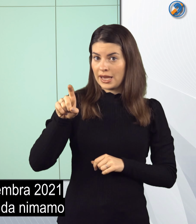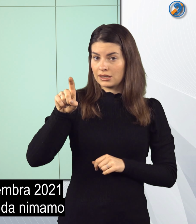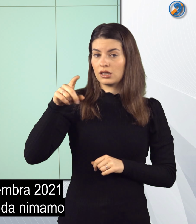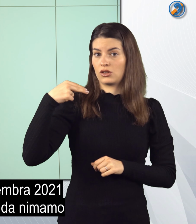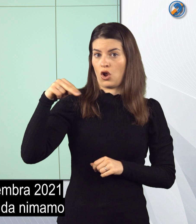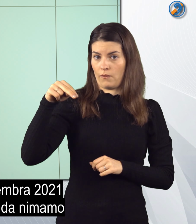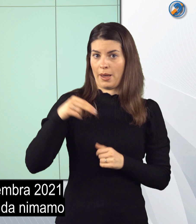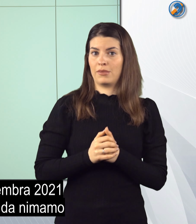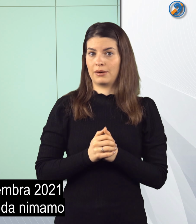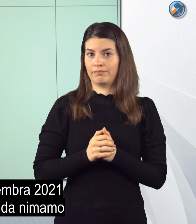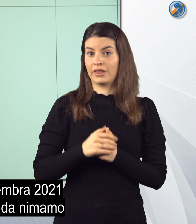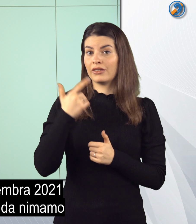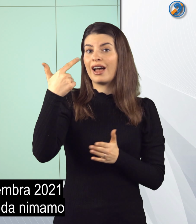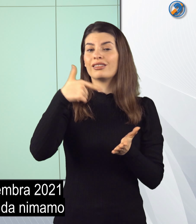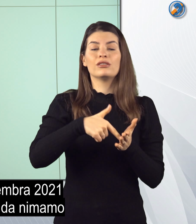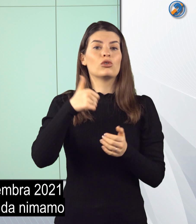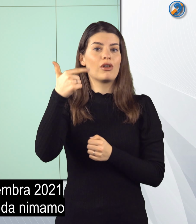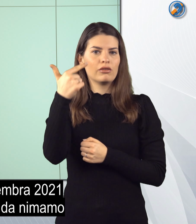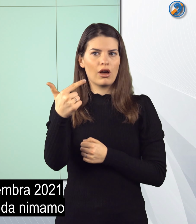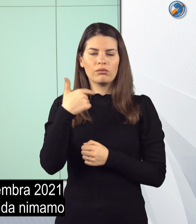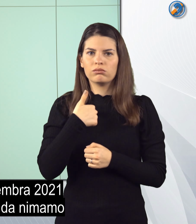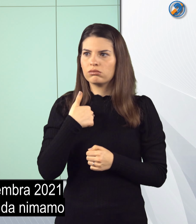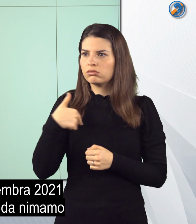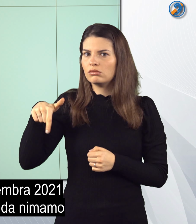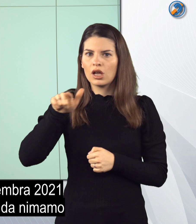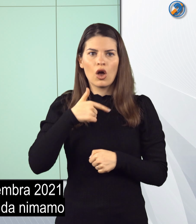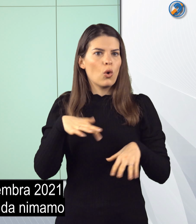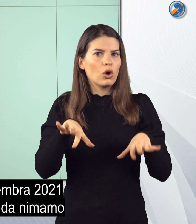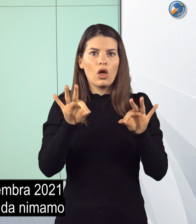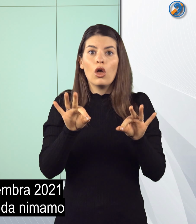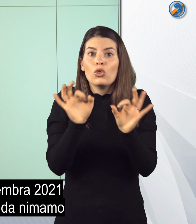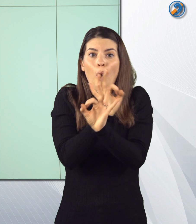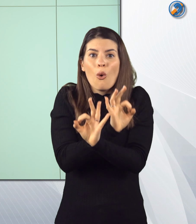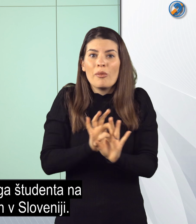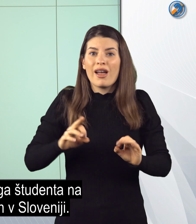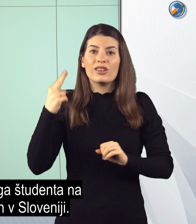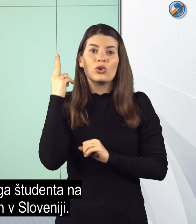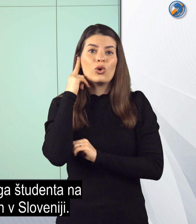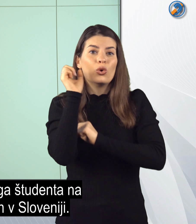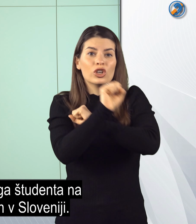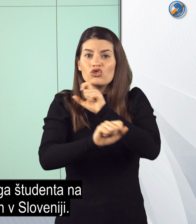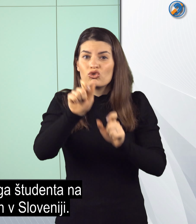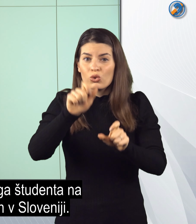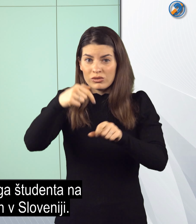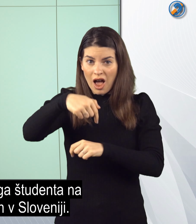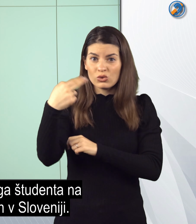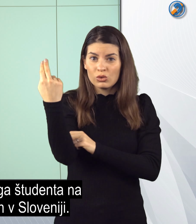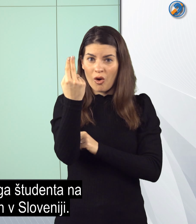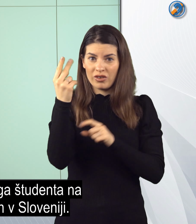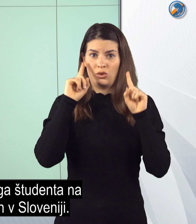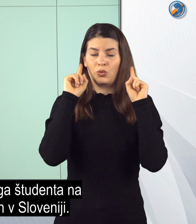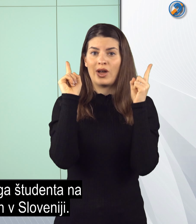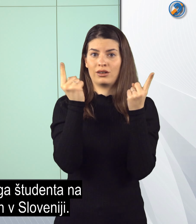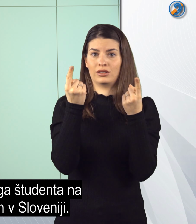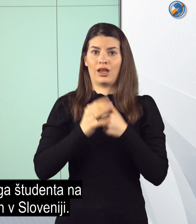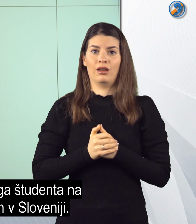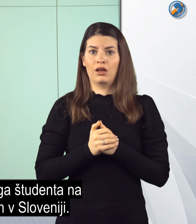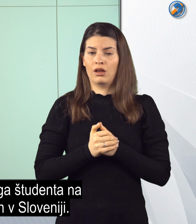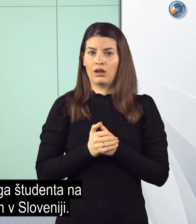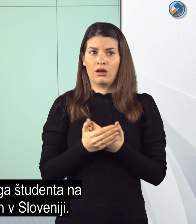V mesecu novembru 2021 smo izvedeli, da nimamo niti enega gluhega študenta na vseh